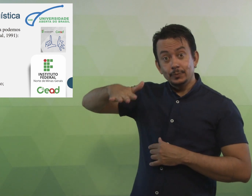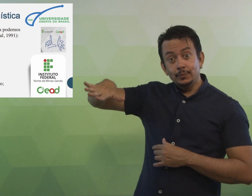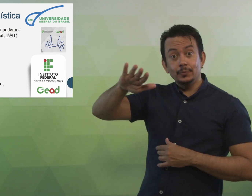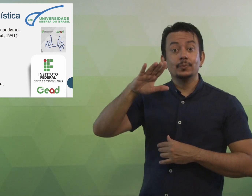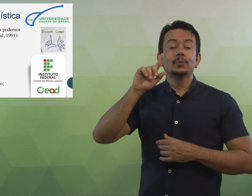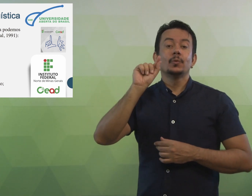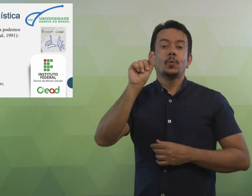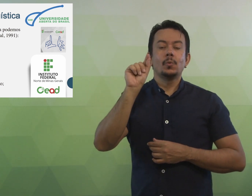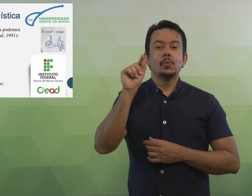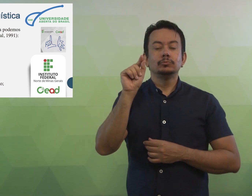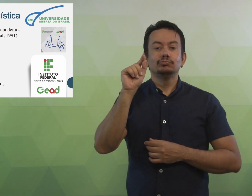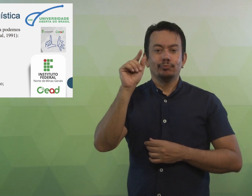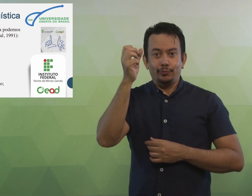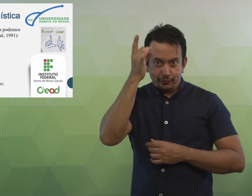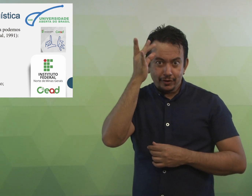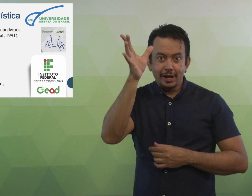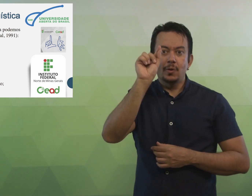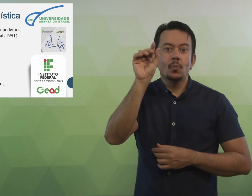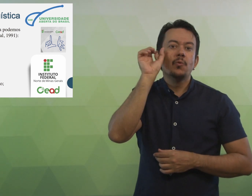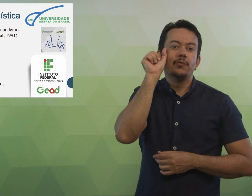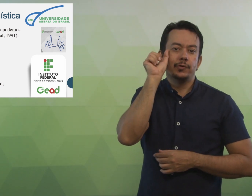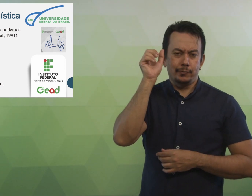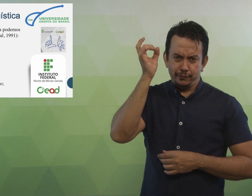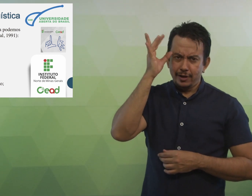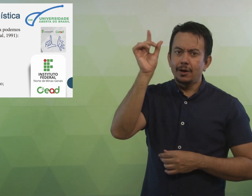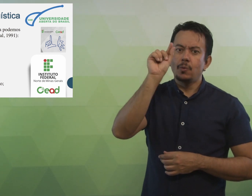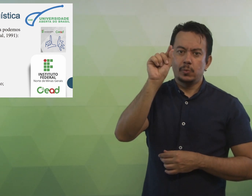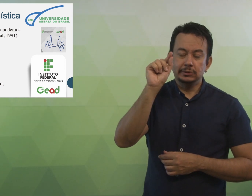E a retroalimentação, o que seria?